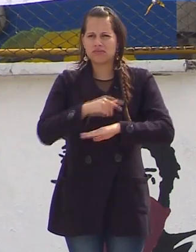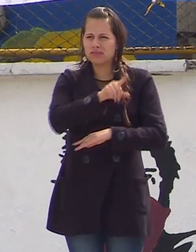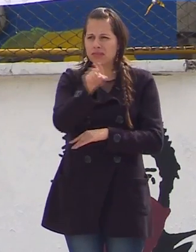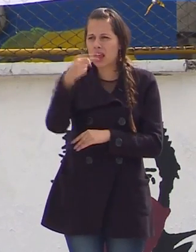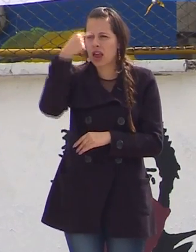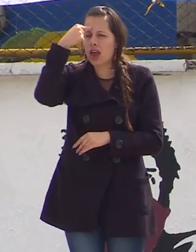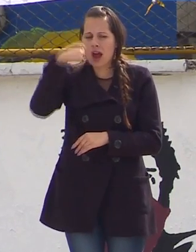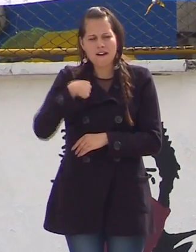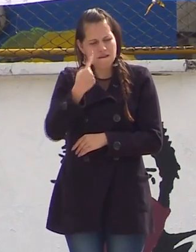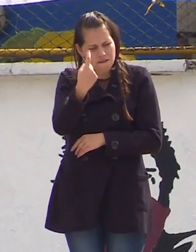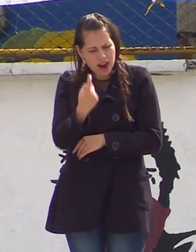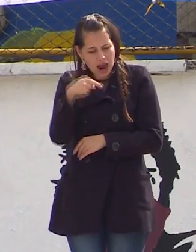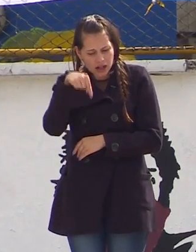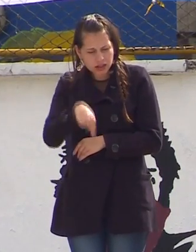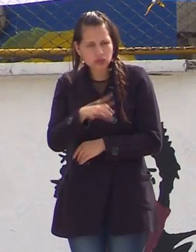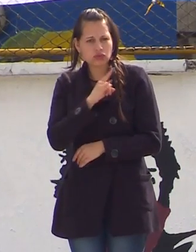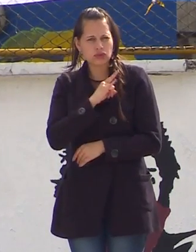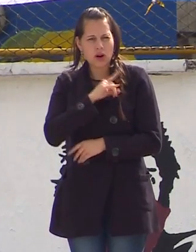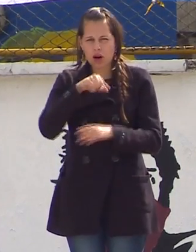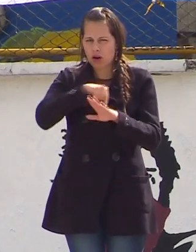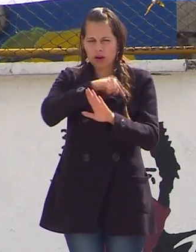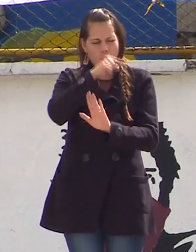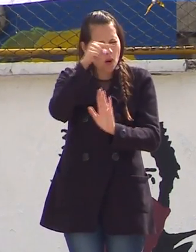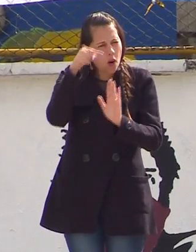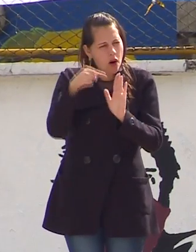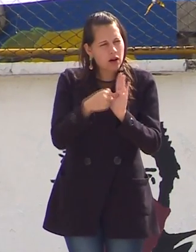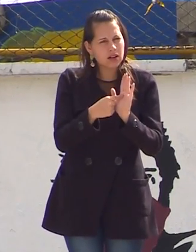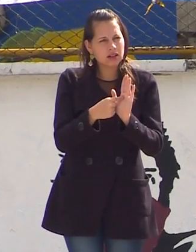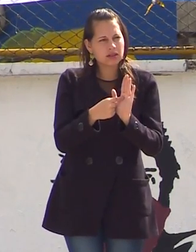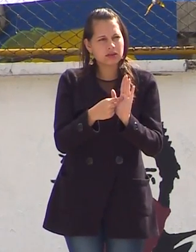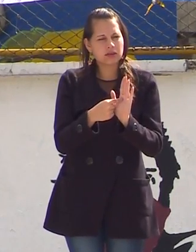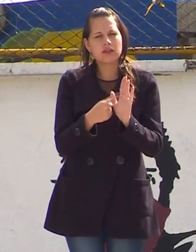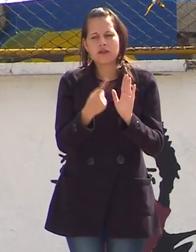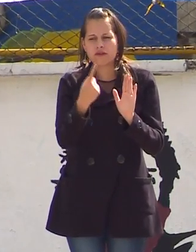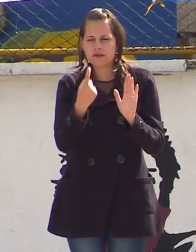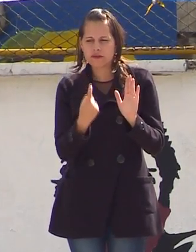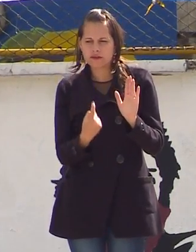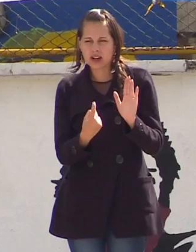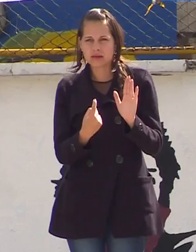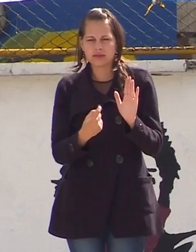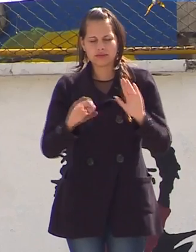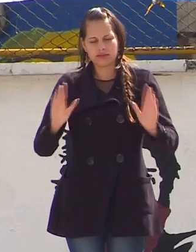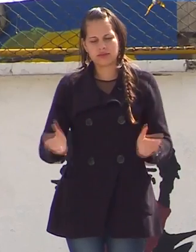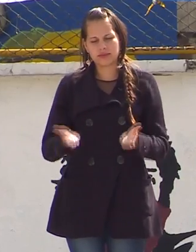falta, todo lo que resta por mejorar.